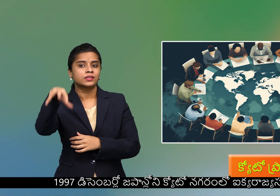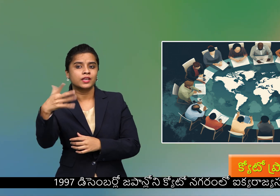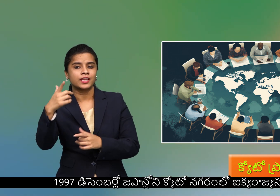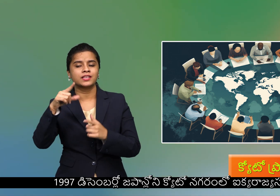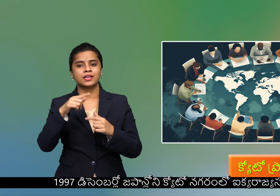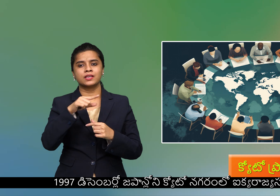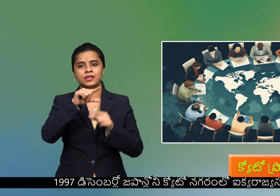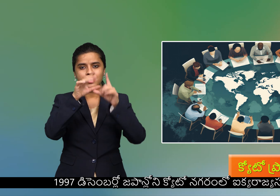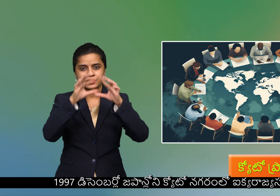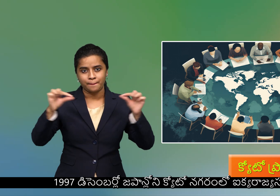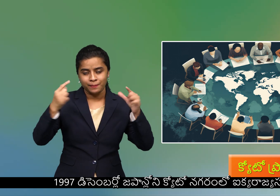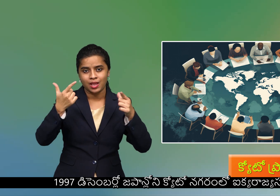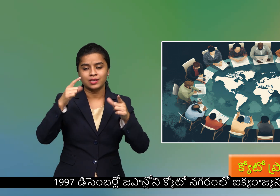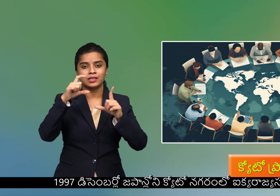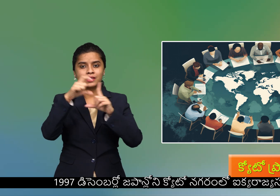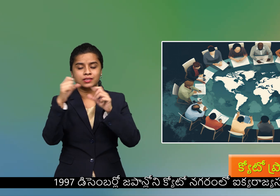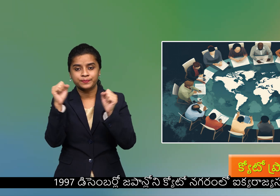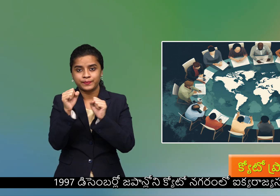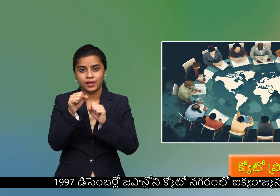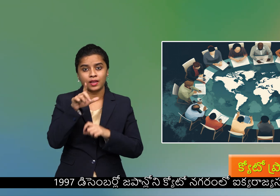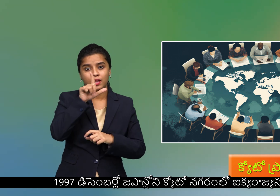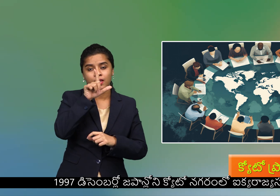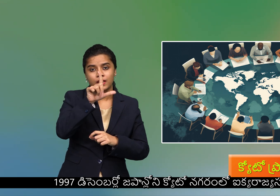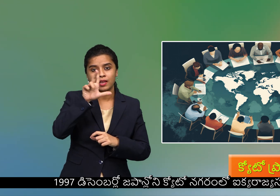నగరంలో ఐక్యరాజ్యసమితి సంస్థ